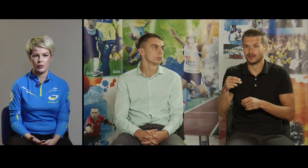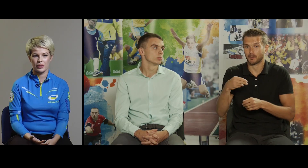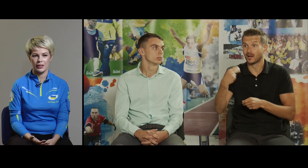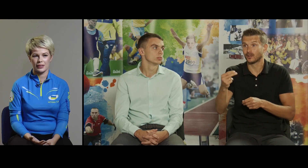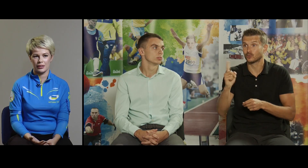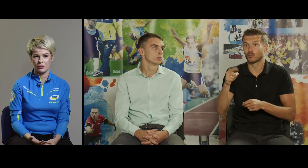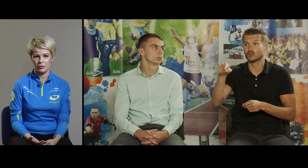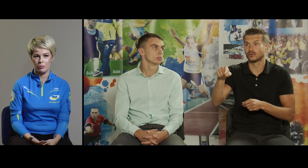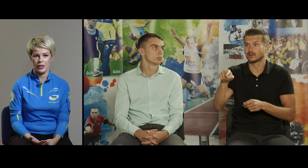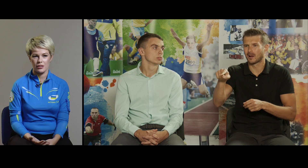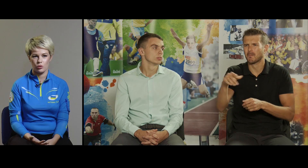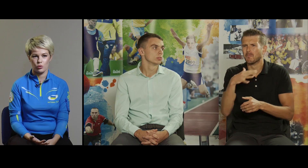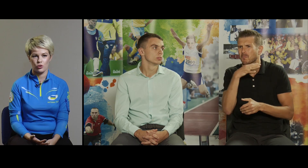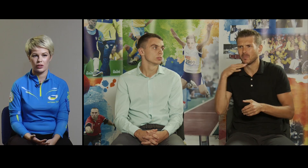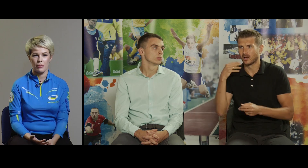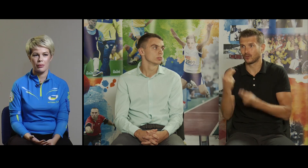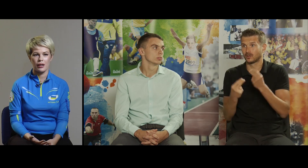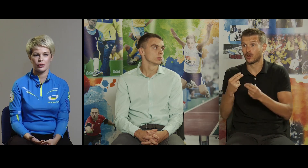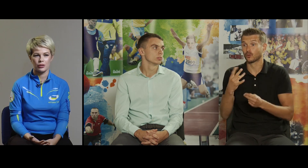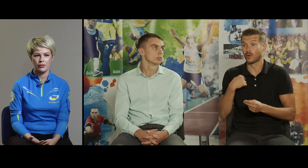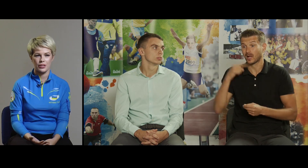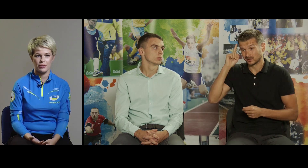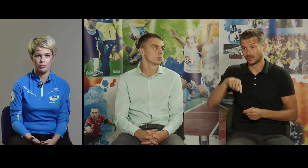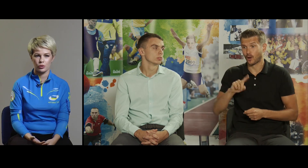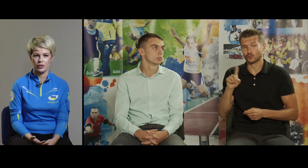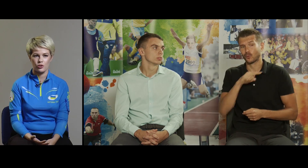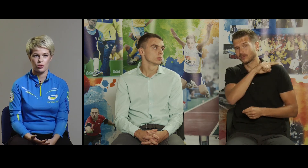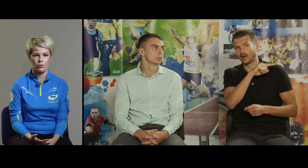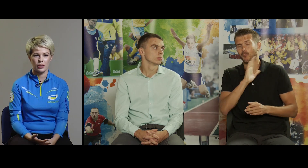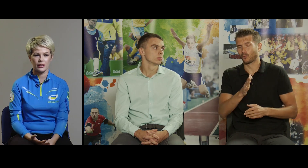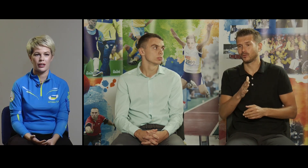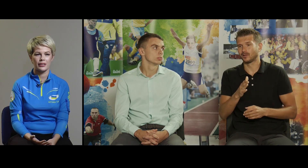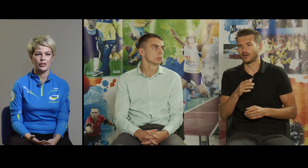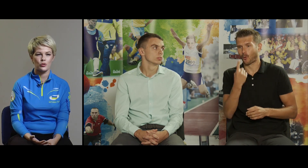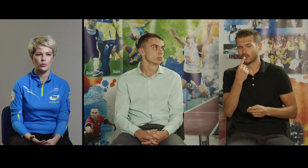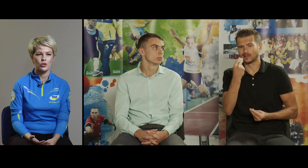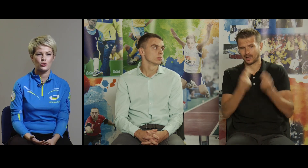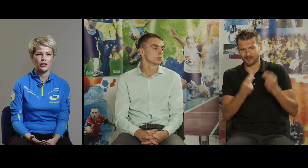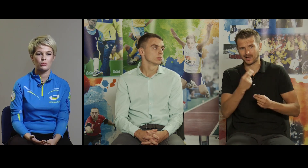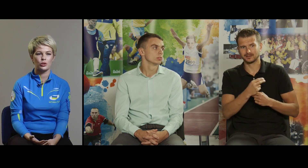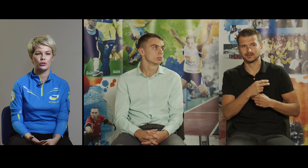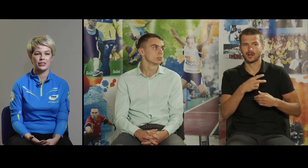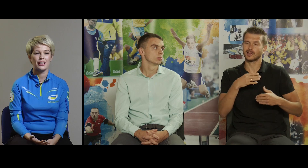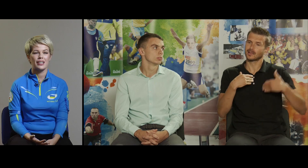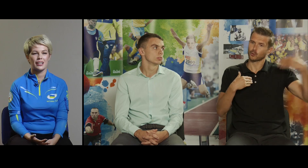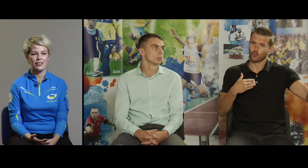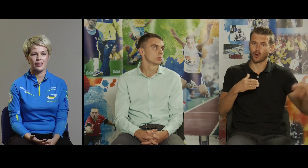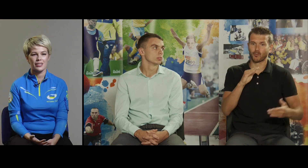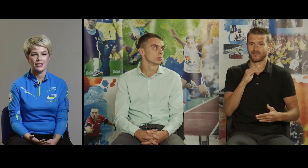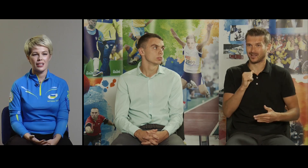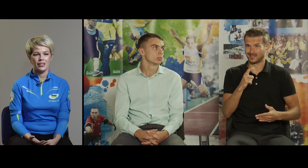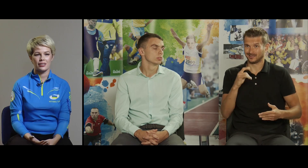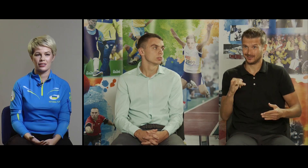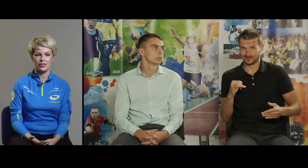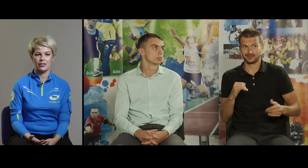можу передати пас, тому що там багато гравців протилежної команди. Але я розумію, що там буде один